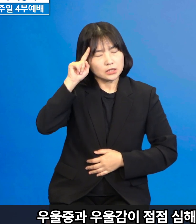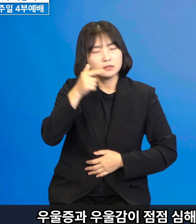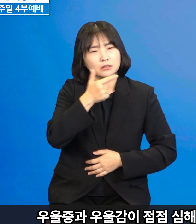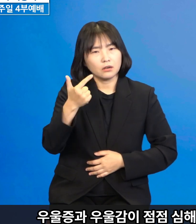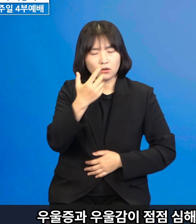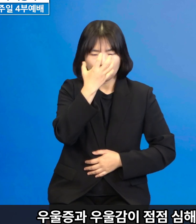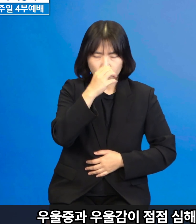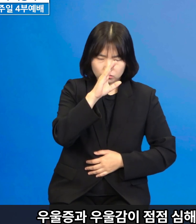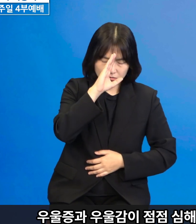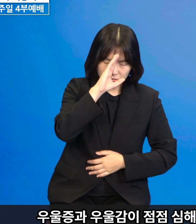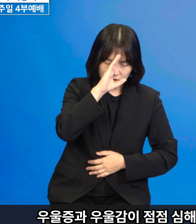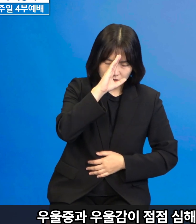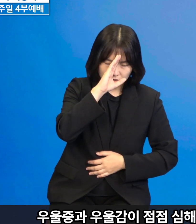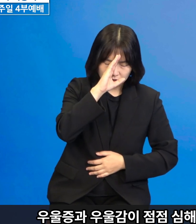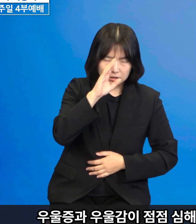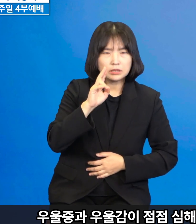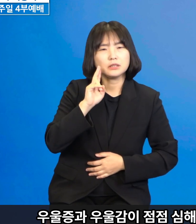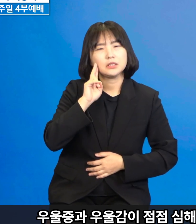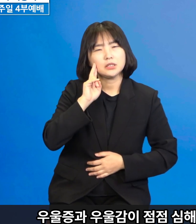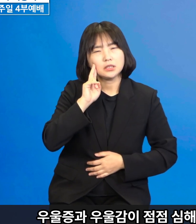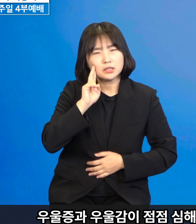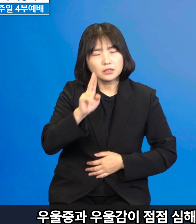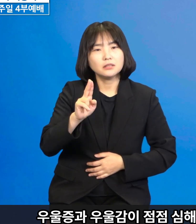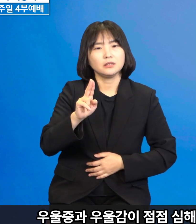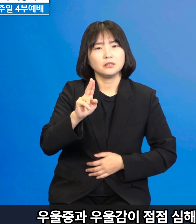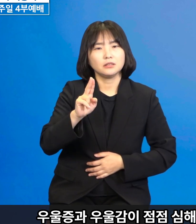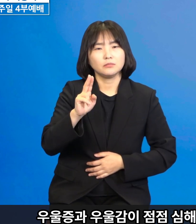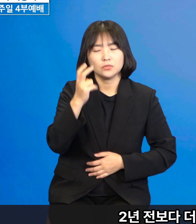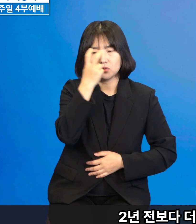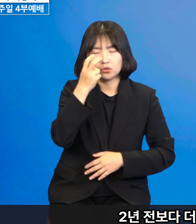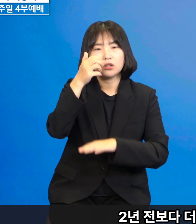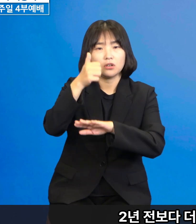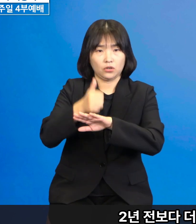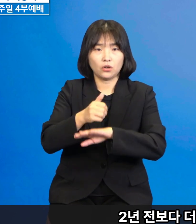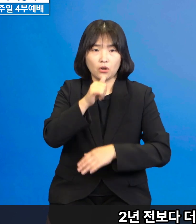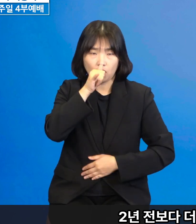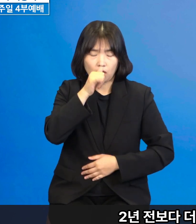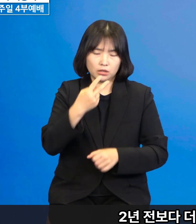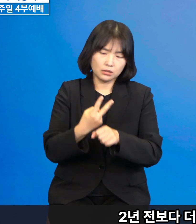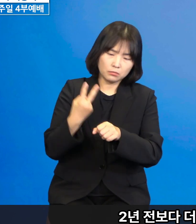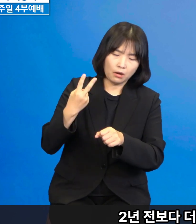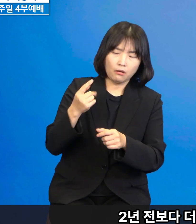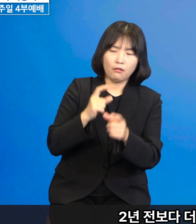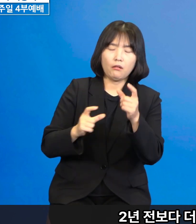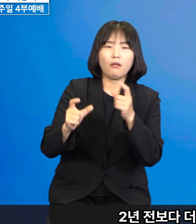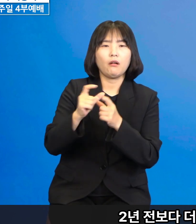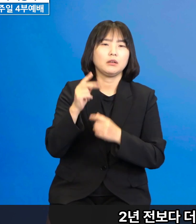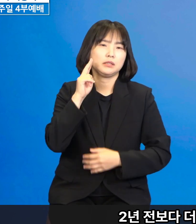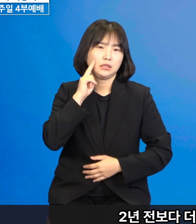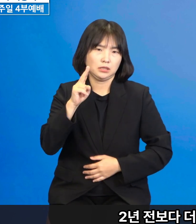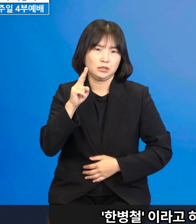우울증과 우울감이 점점 심해지고 있다는 조사 결과가 나왔는데 2년 전보다 더 심해진 결과입니다.